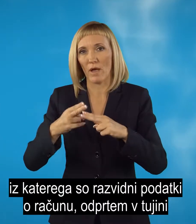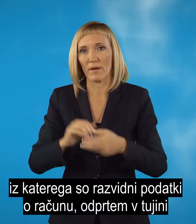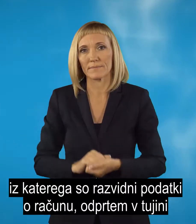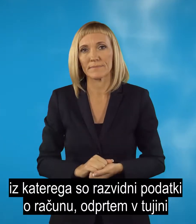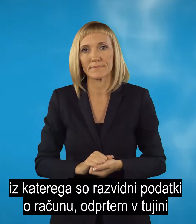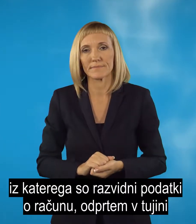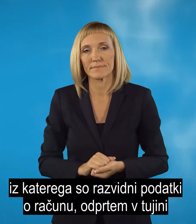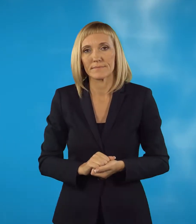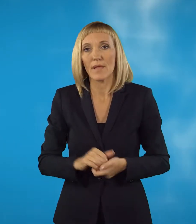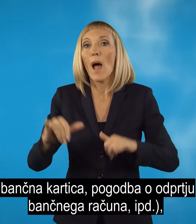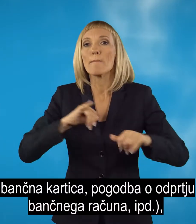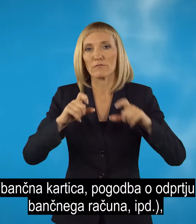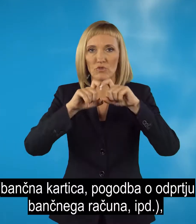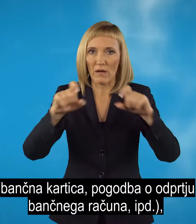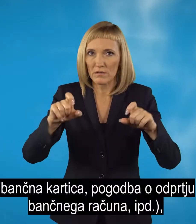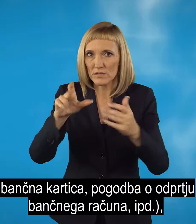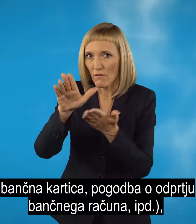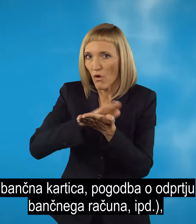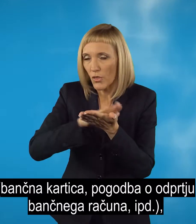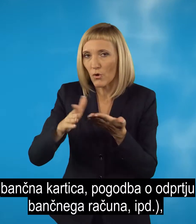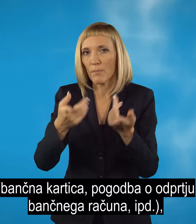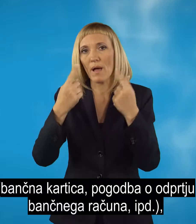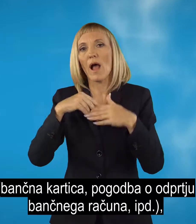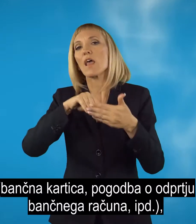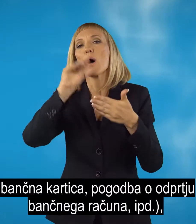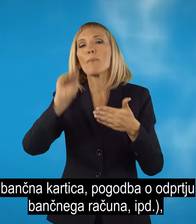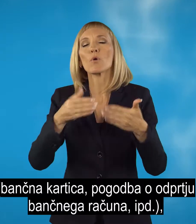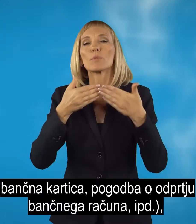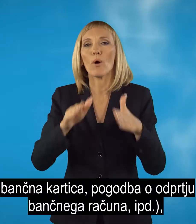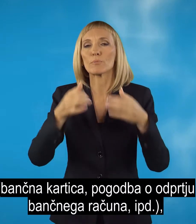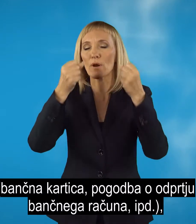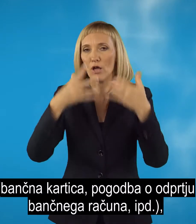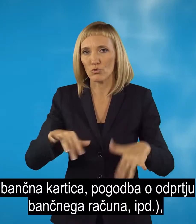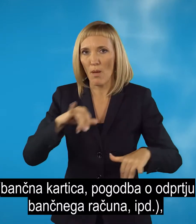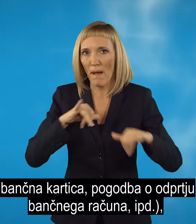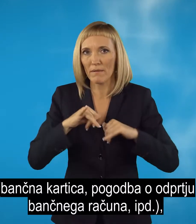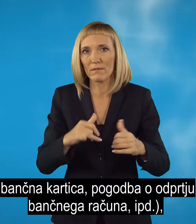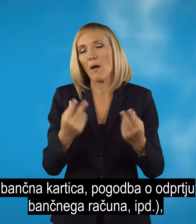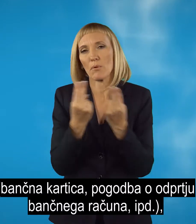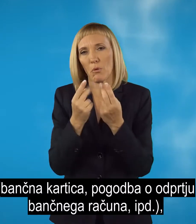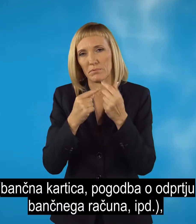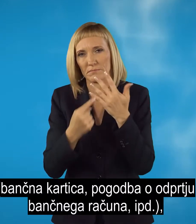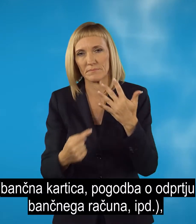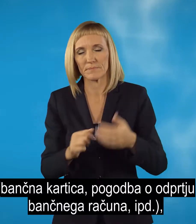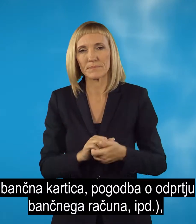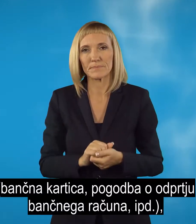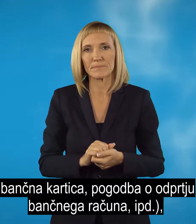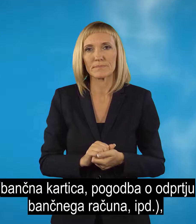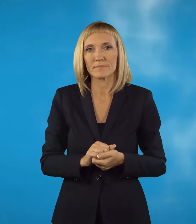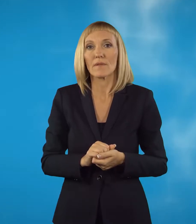tujini. Bančna kartica, pogodba o odprtju bančnega računa in podobno,